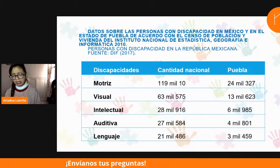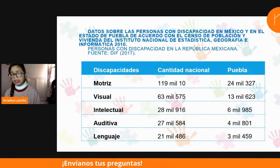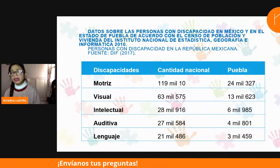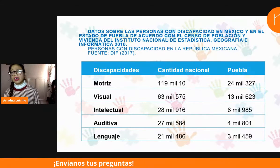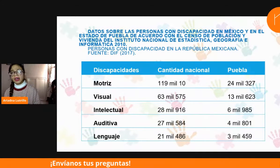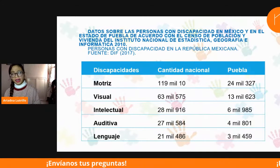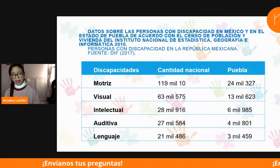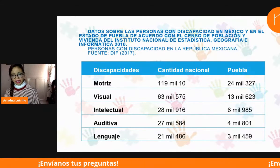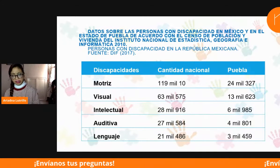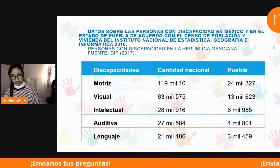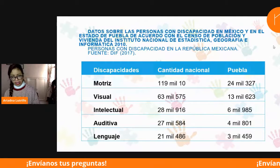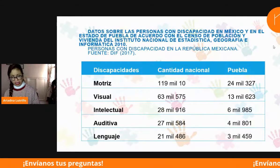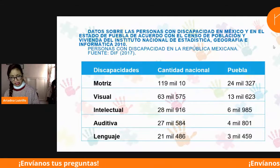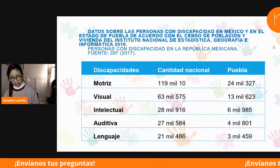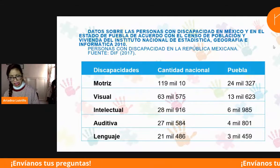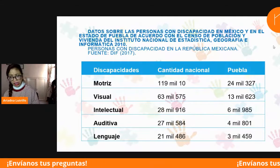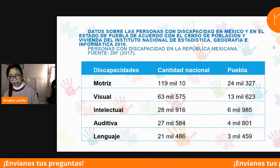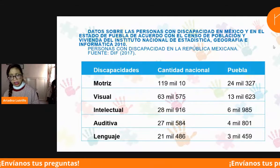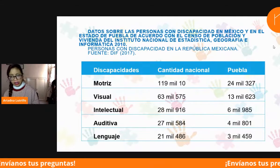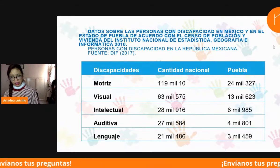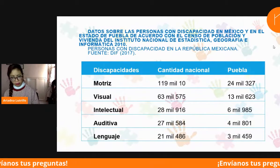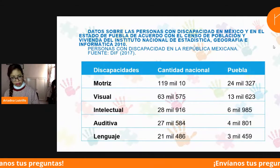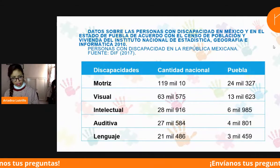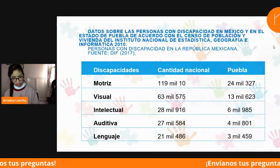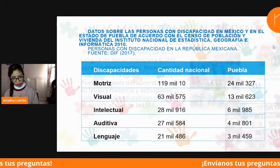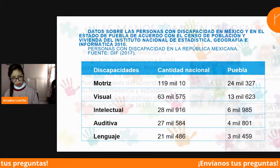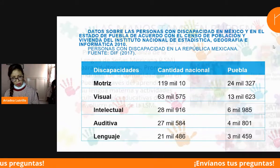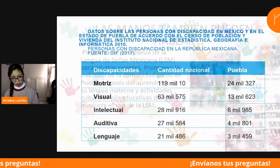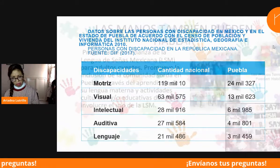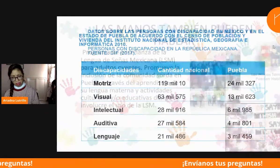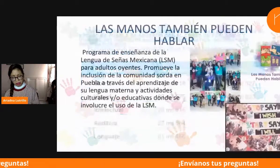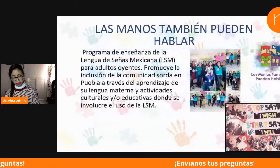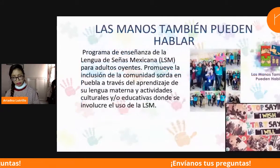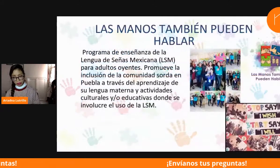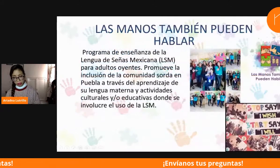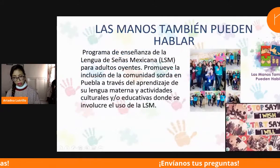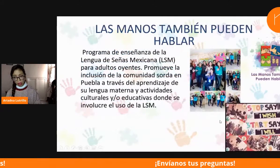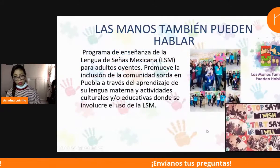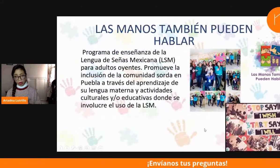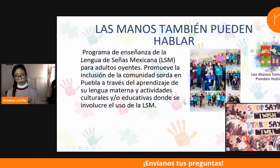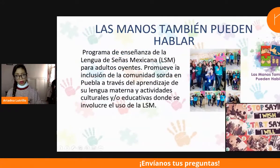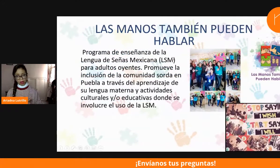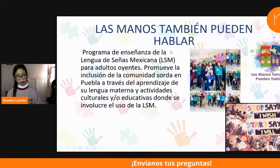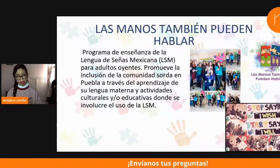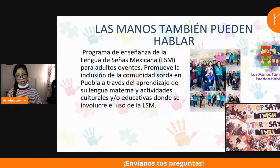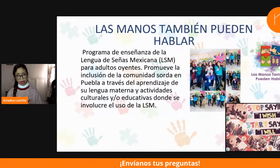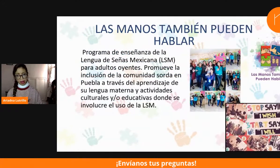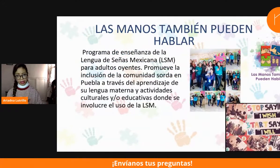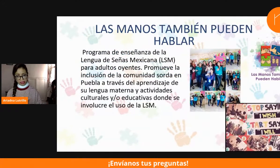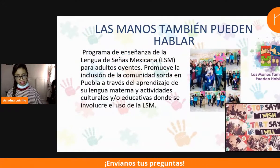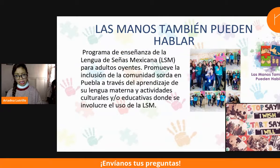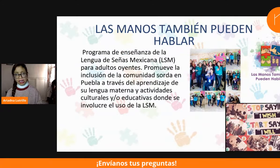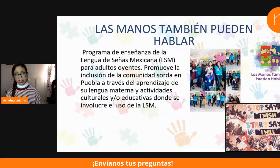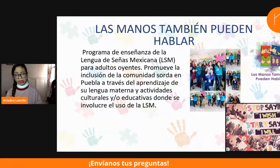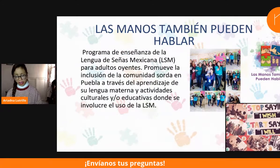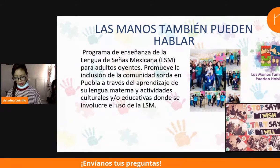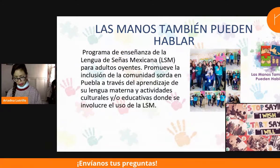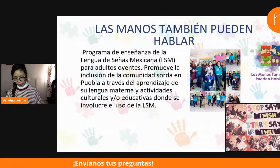señas. Siguiente diapositiva, por favor. Bueno, y ahora sí. Les